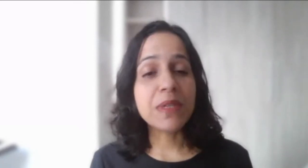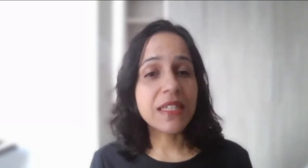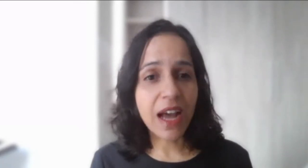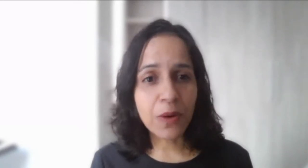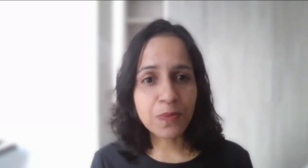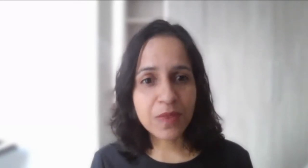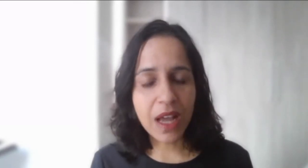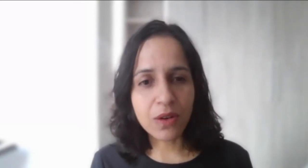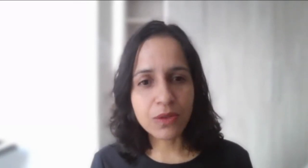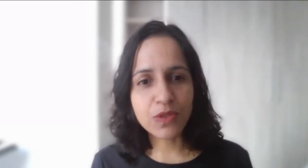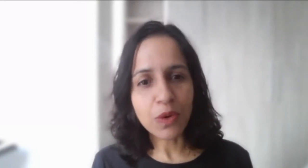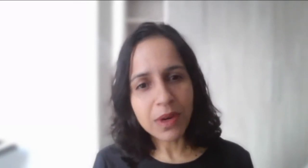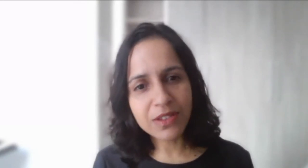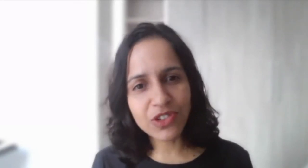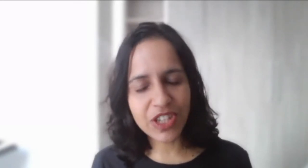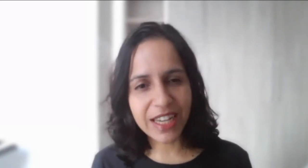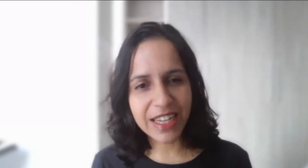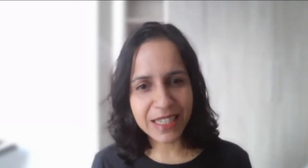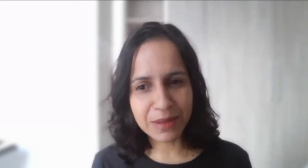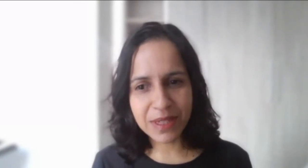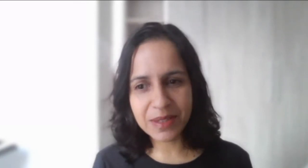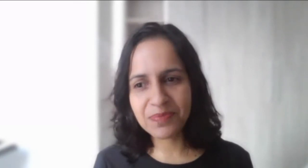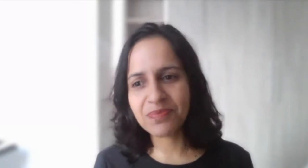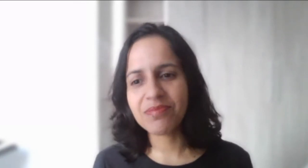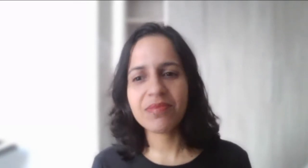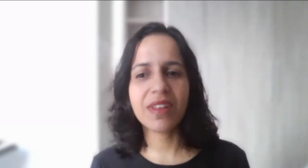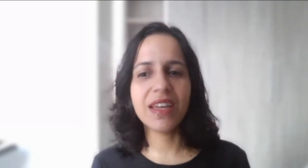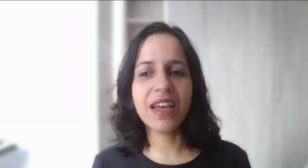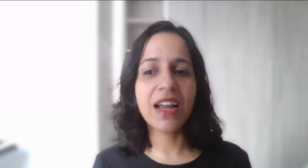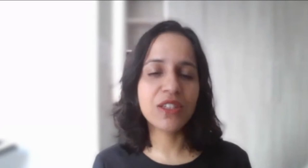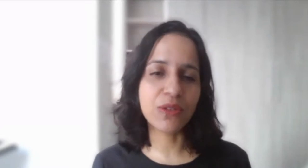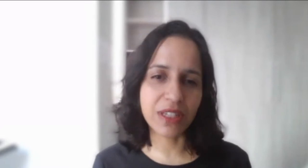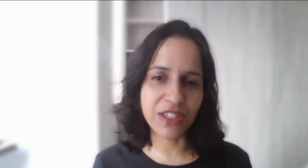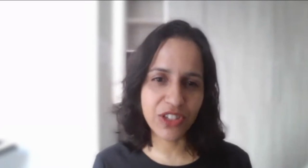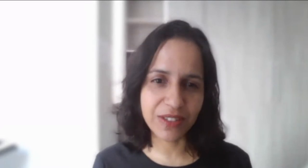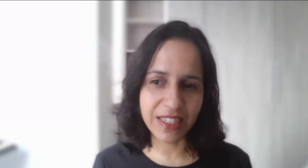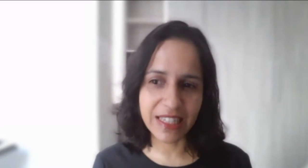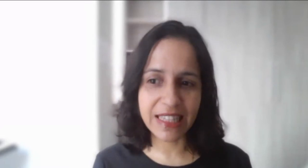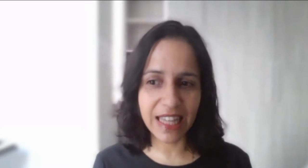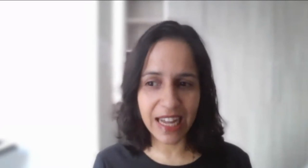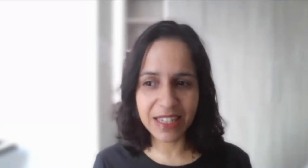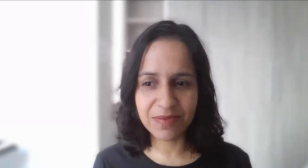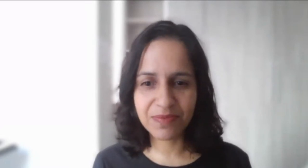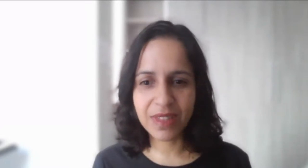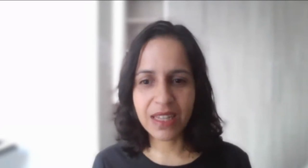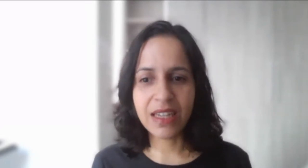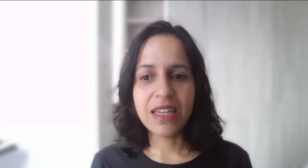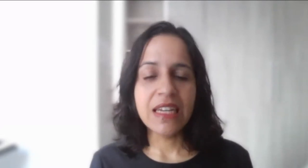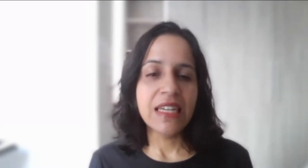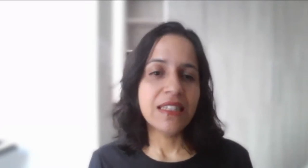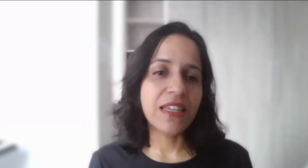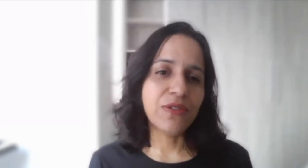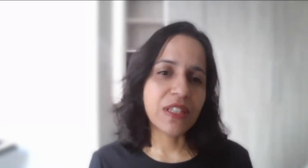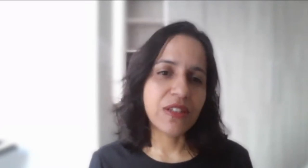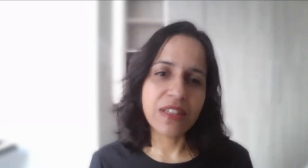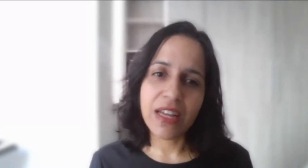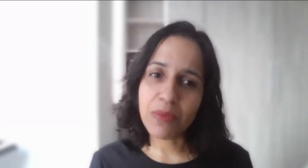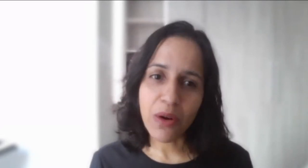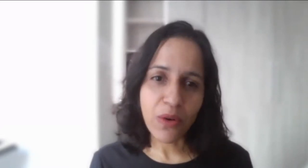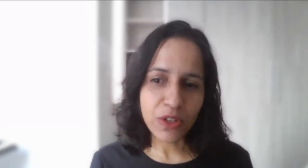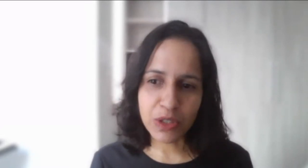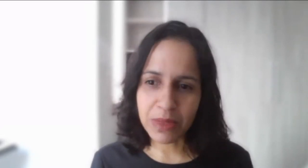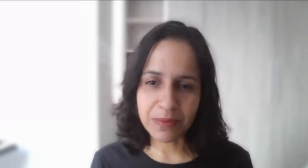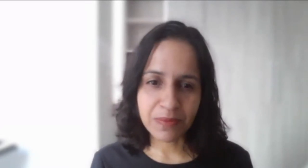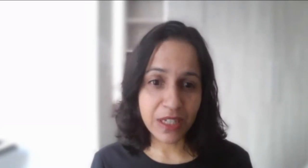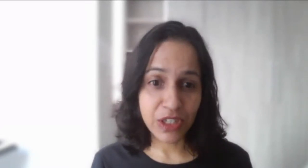Em especial aos formandos de engenharia química, Alisson, Christian e Natália. Sei que vocês fizeram